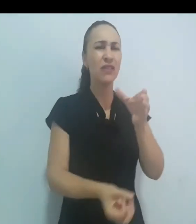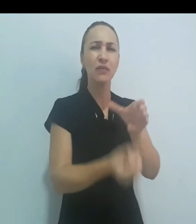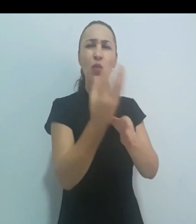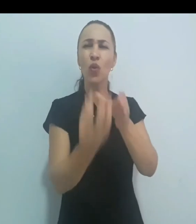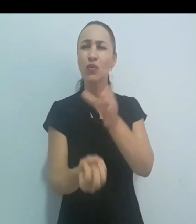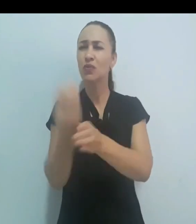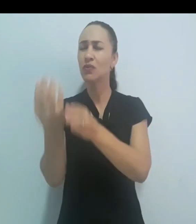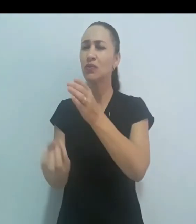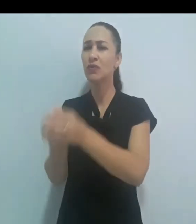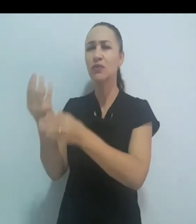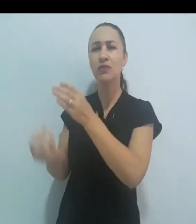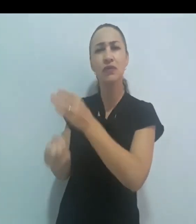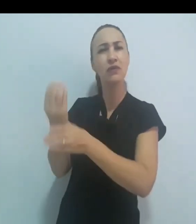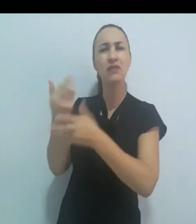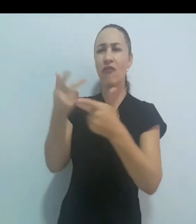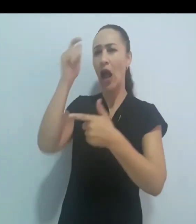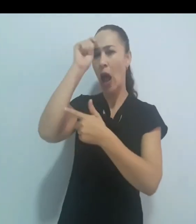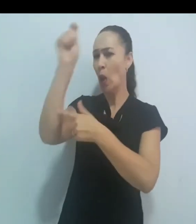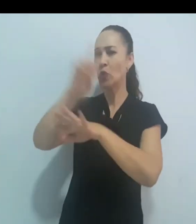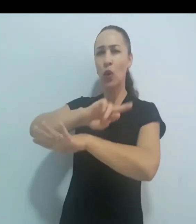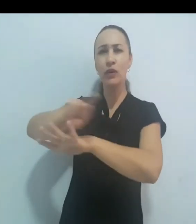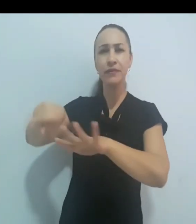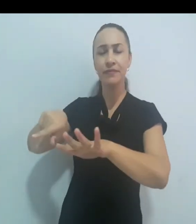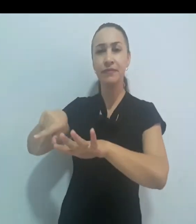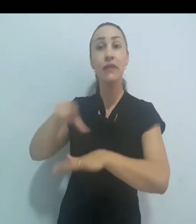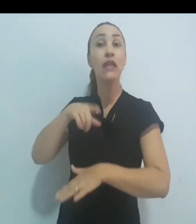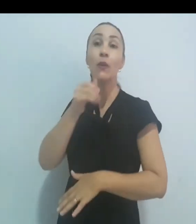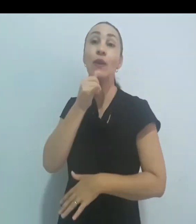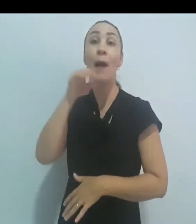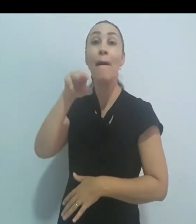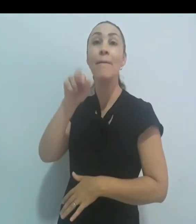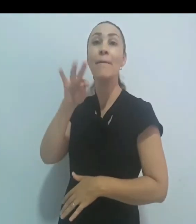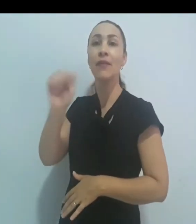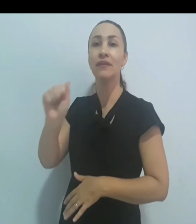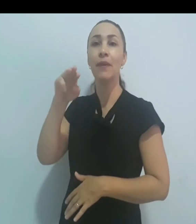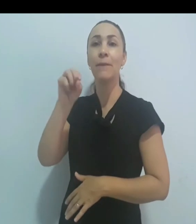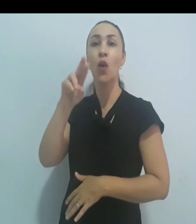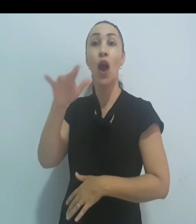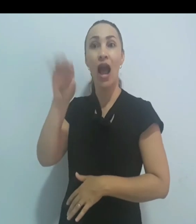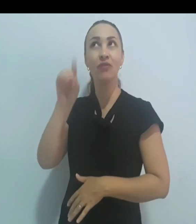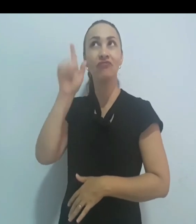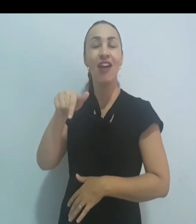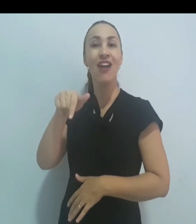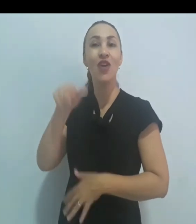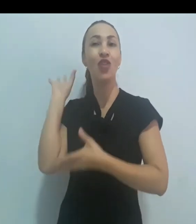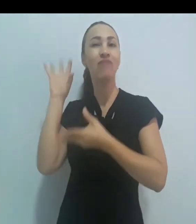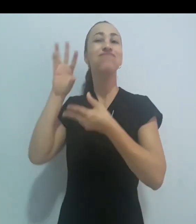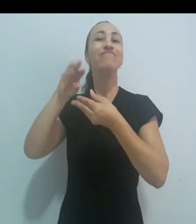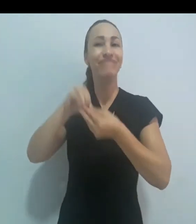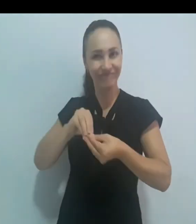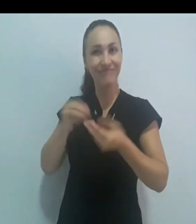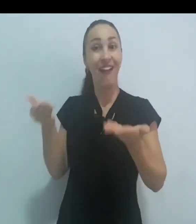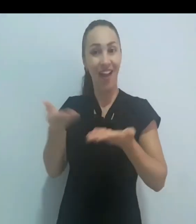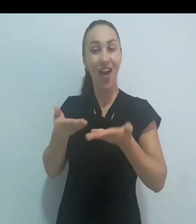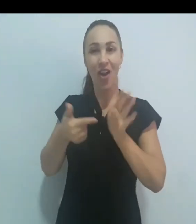outras produções, outros gêneros também, de outros autores. Por exemplo, tem a Marta Morgado, que é uma autora que eu estou resgatando, eu